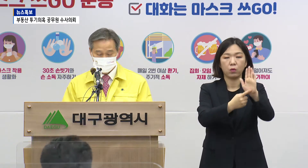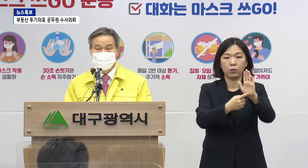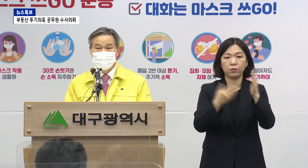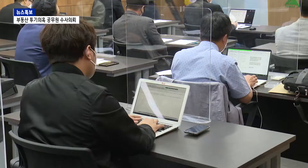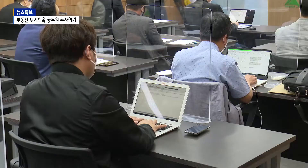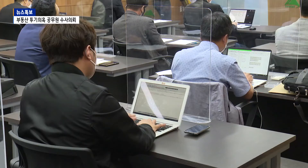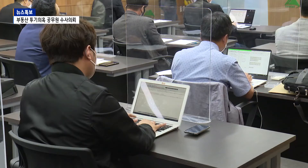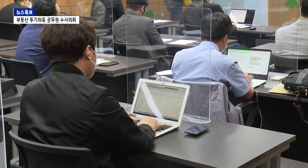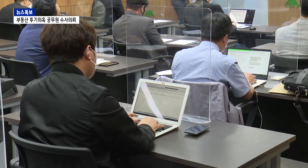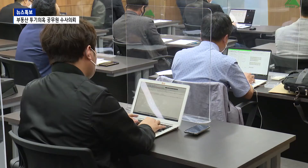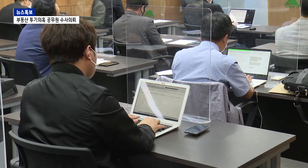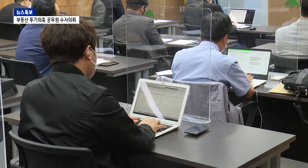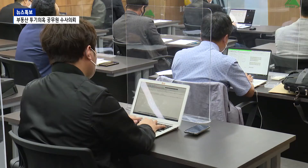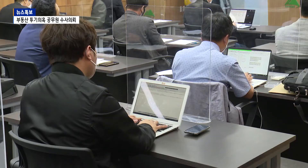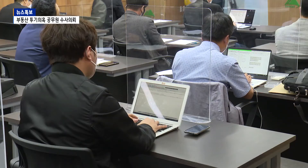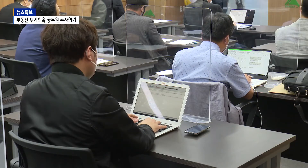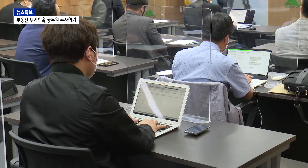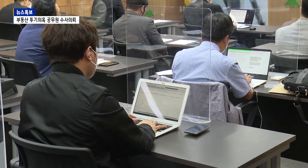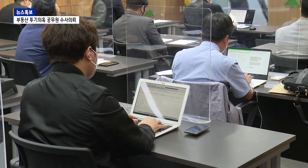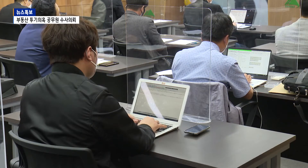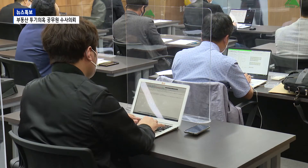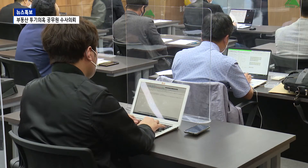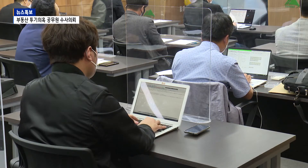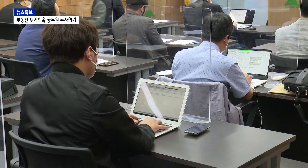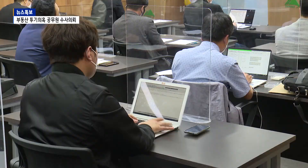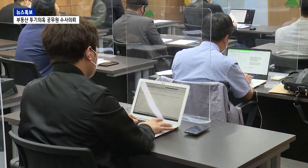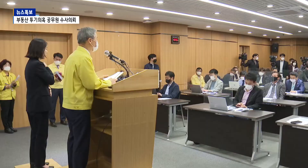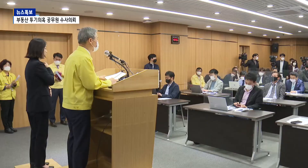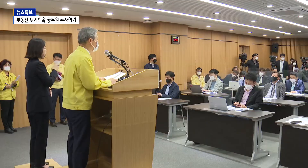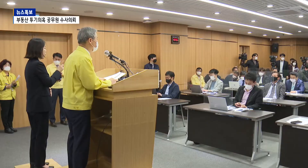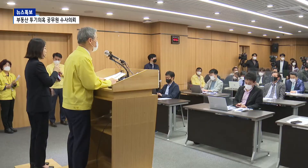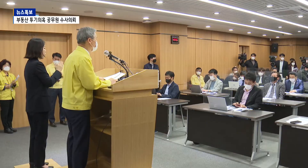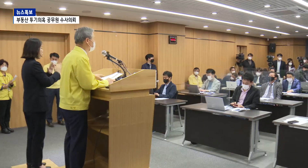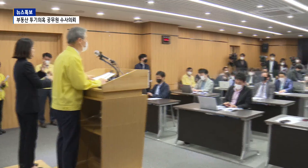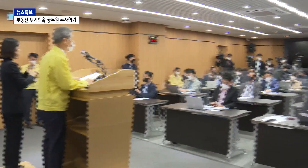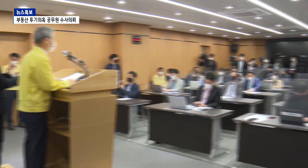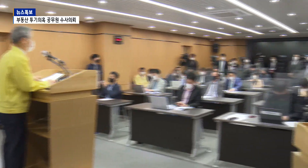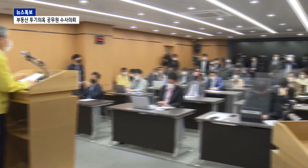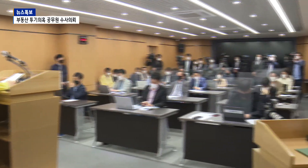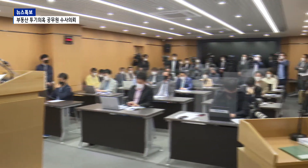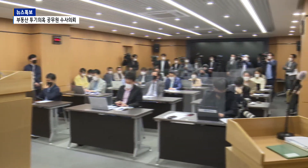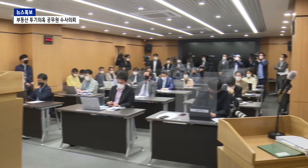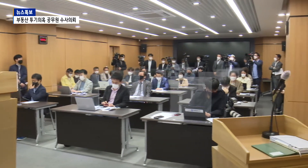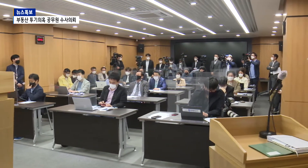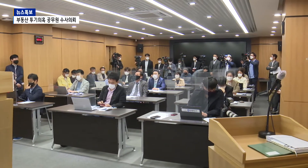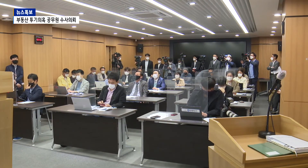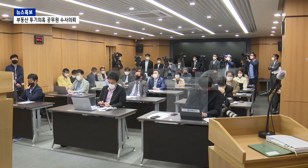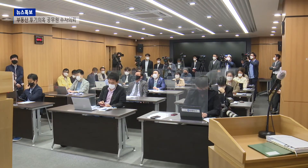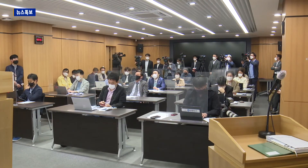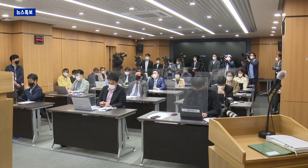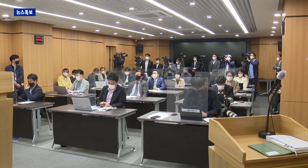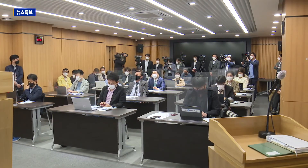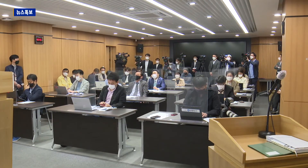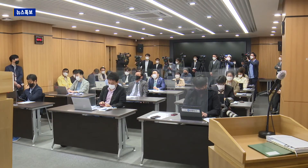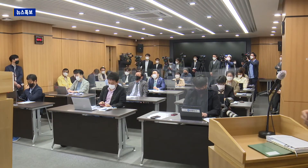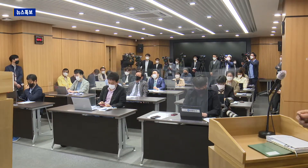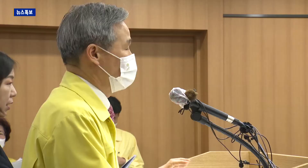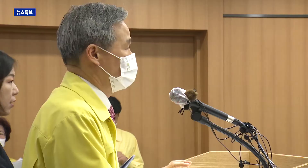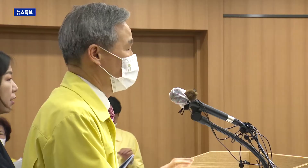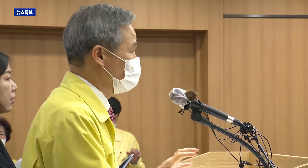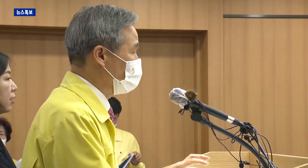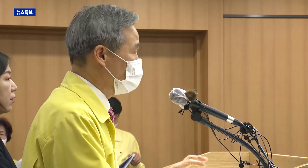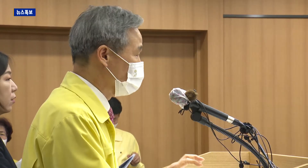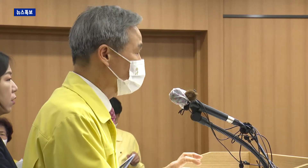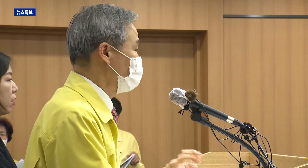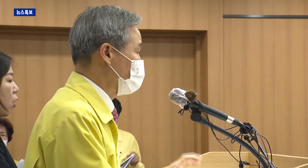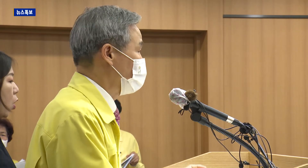하겠습니다. 하지만 2차 조사 대상자들이 민간인이기 때문에 개인정보 제공 동의서를 받아야 하는데